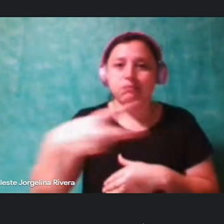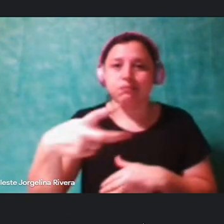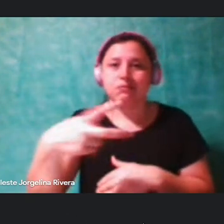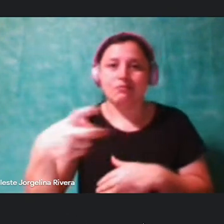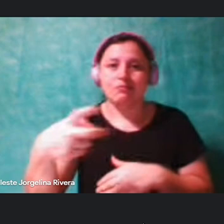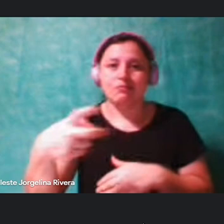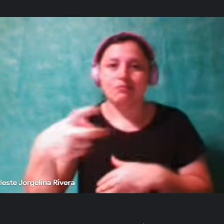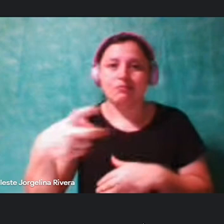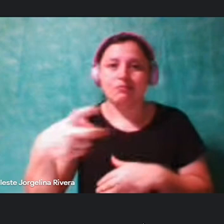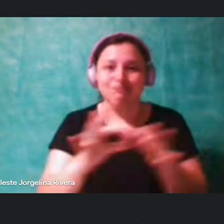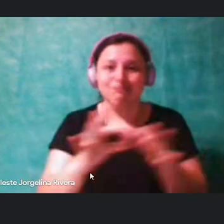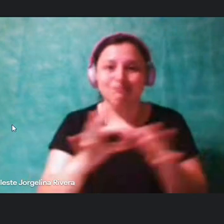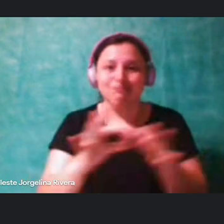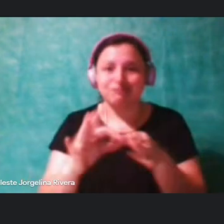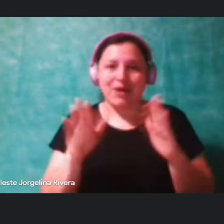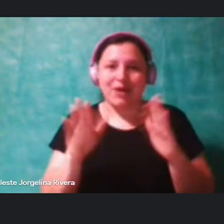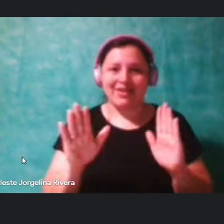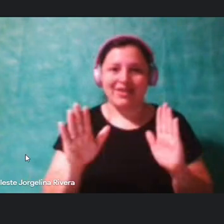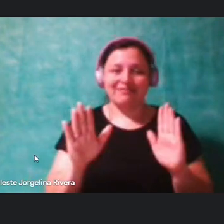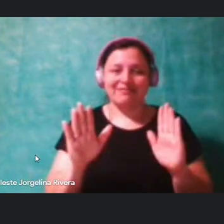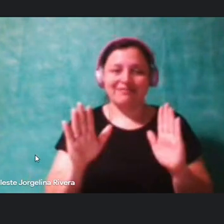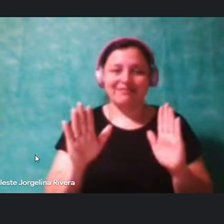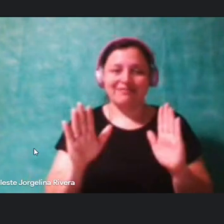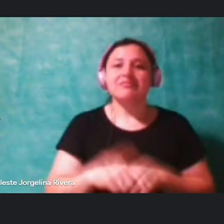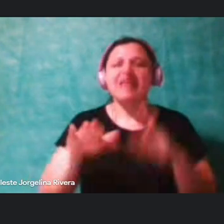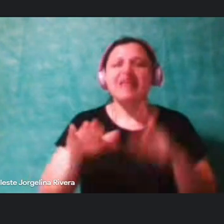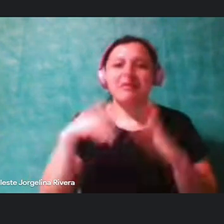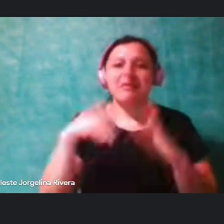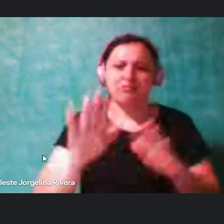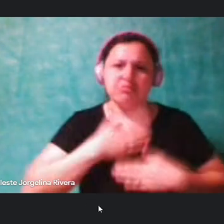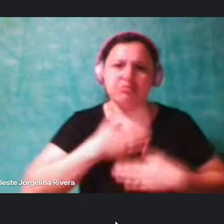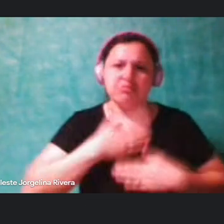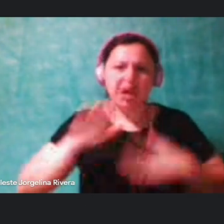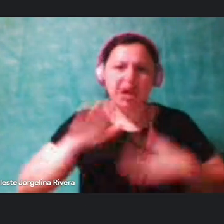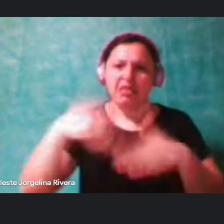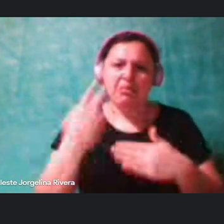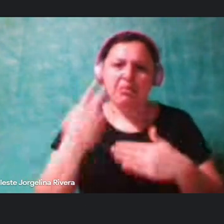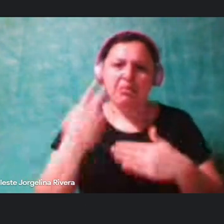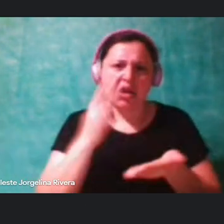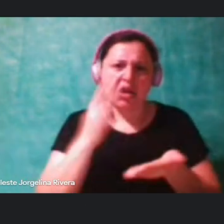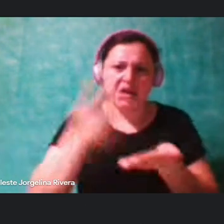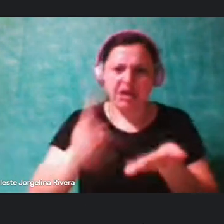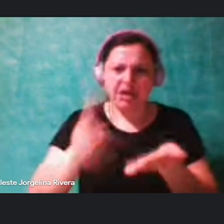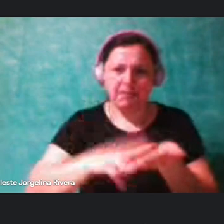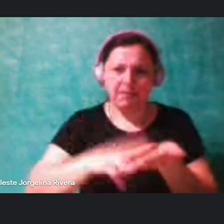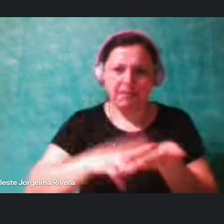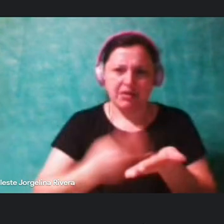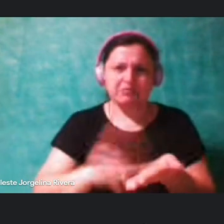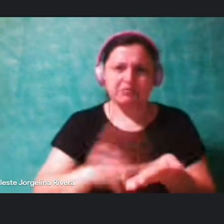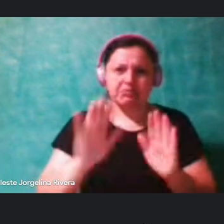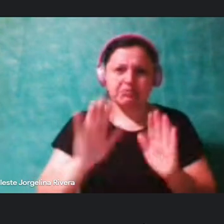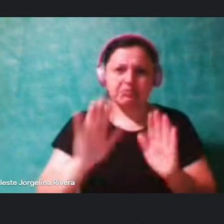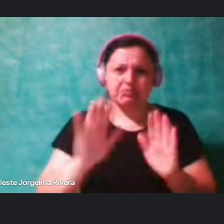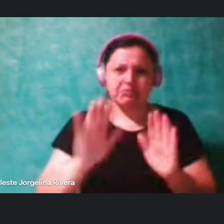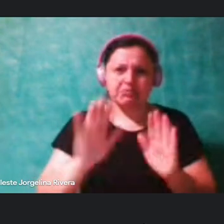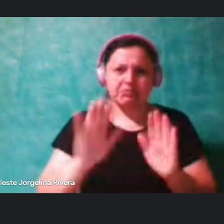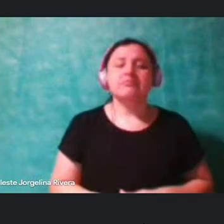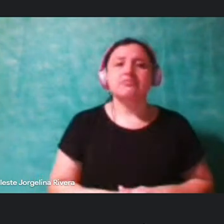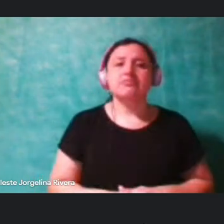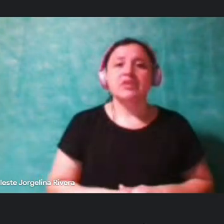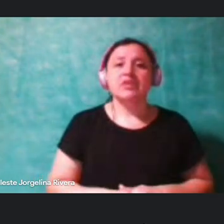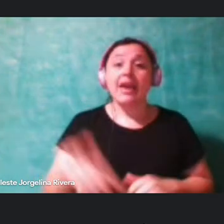Esos tres, recuerden que pueden ser principales o auxiliares. Depende de dónde estén ubicados en la frase